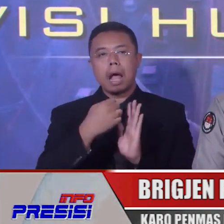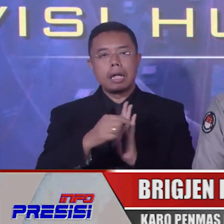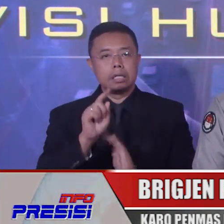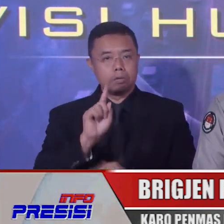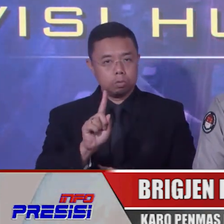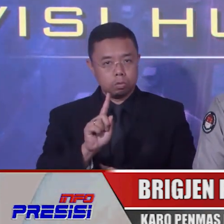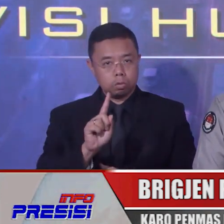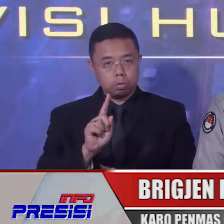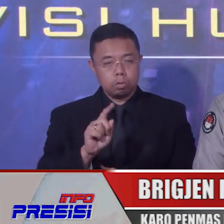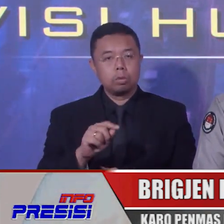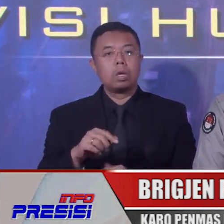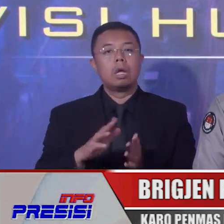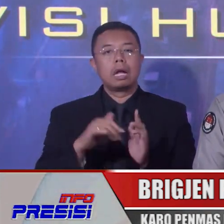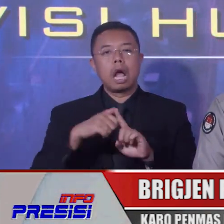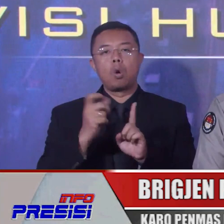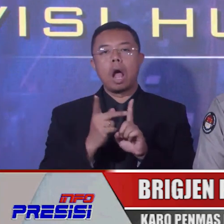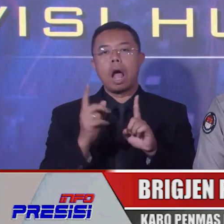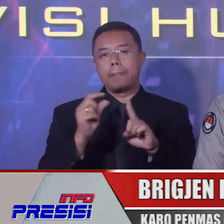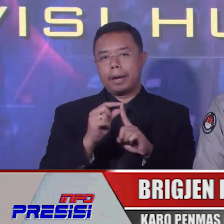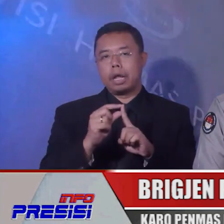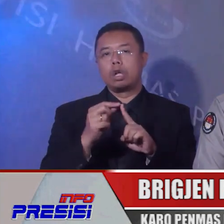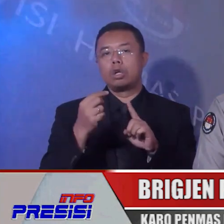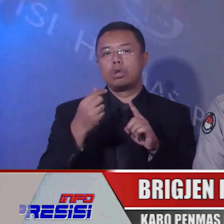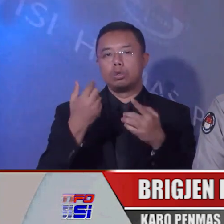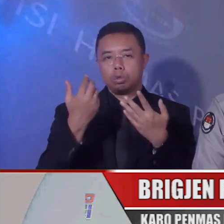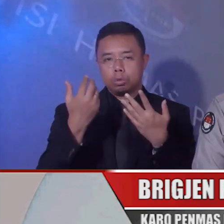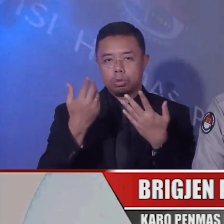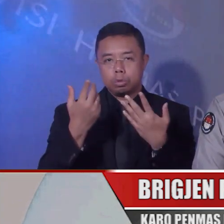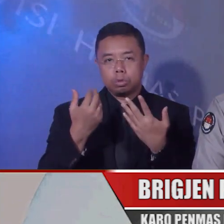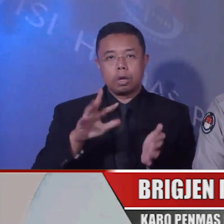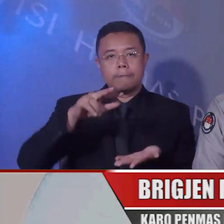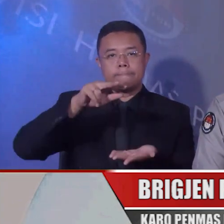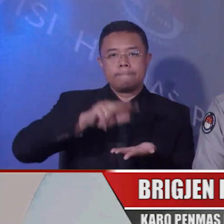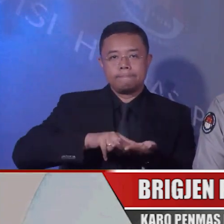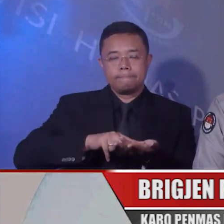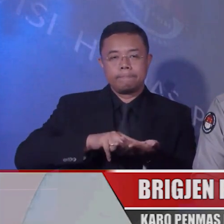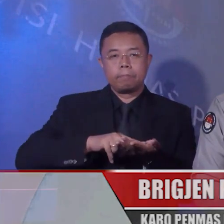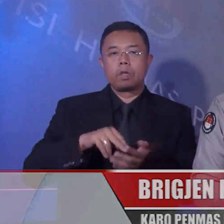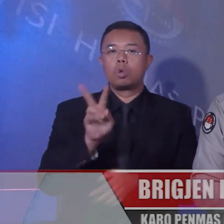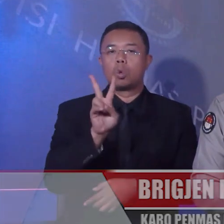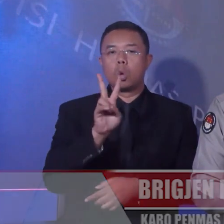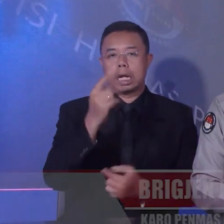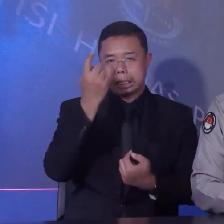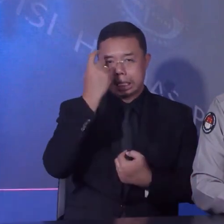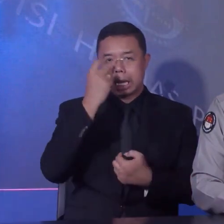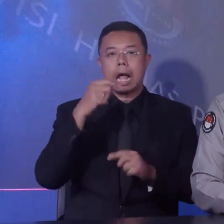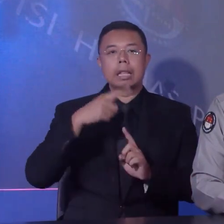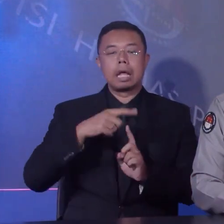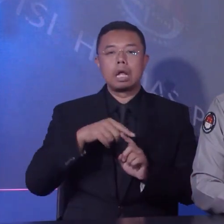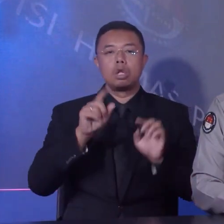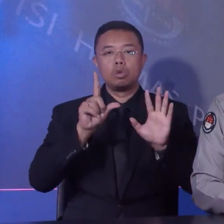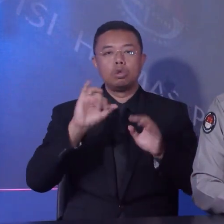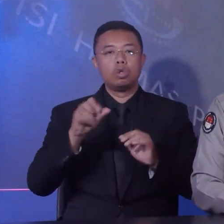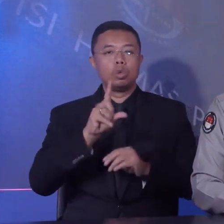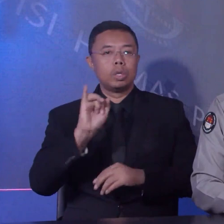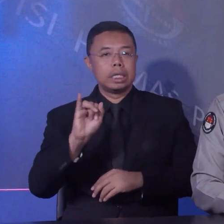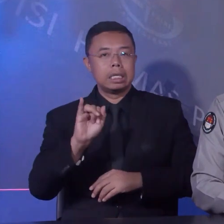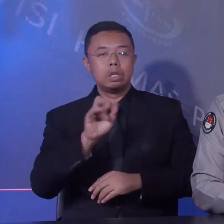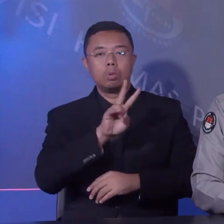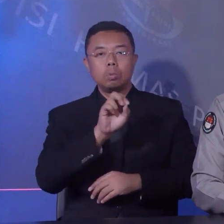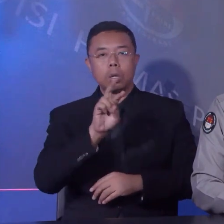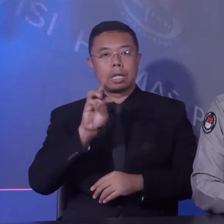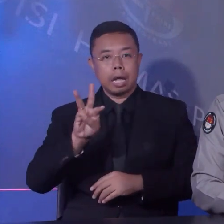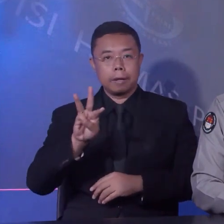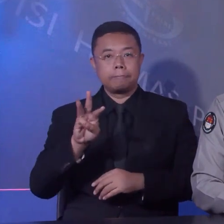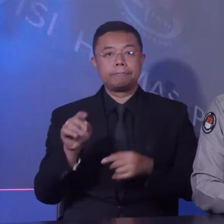1 ke-1 KUHP yang telah ditetapkan dua tersangka pada tanggal 7 Juli